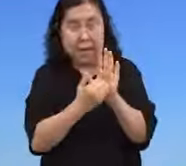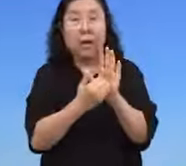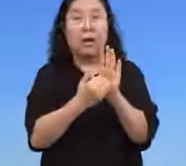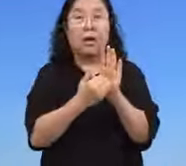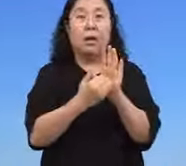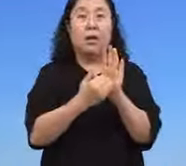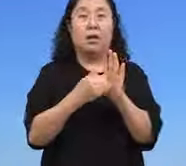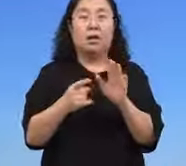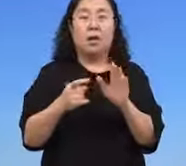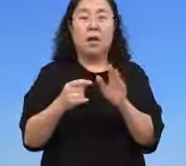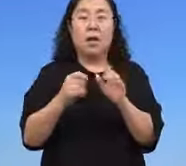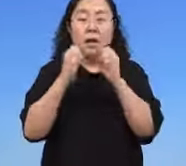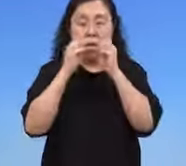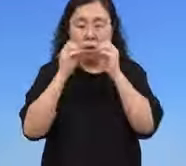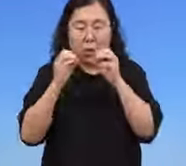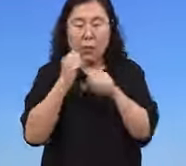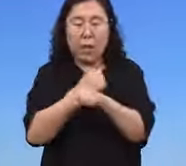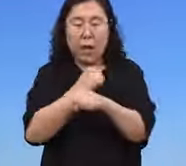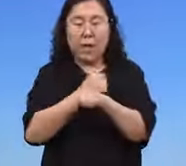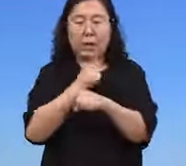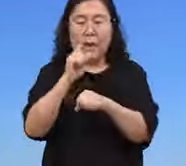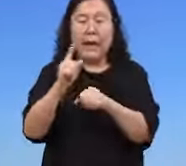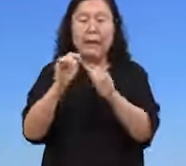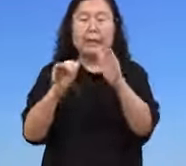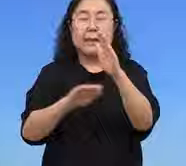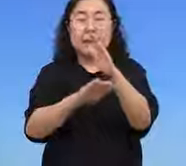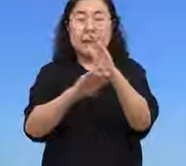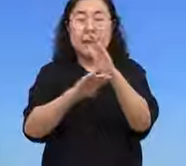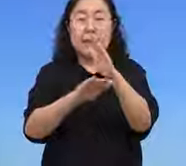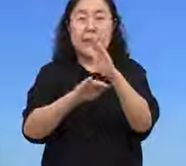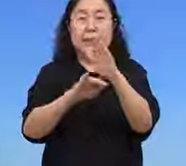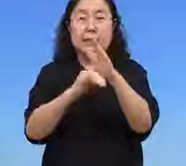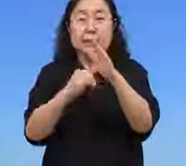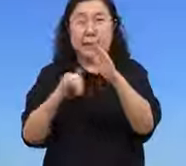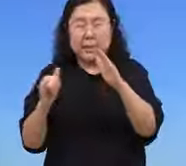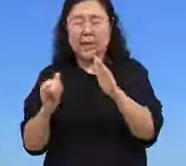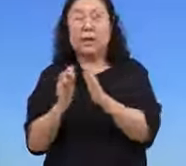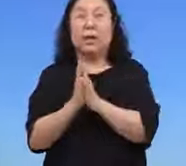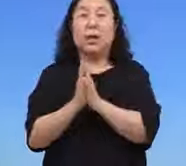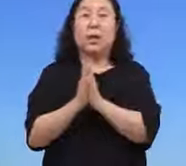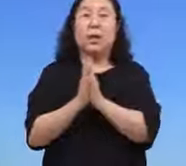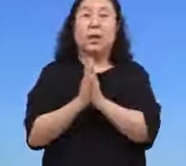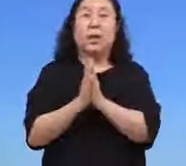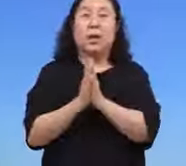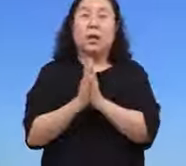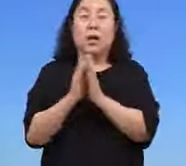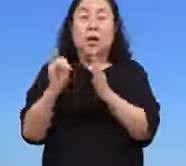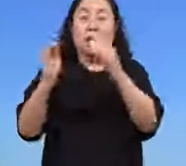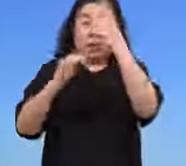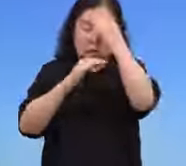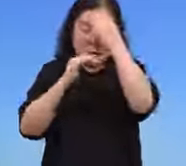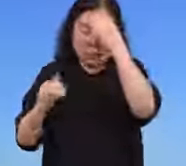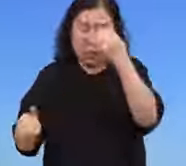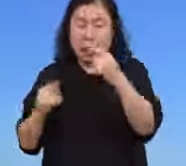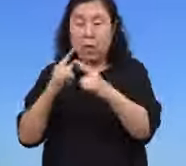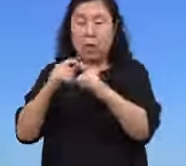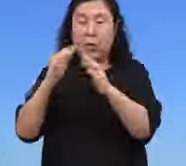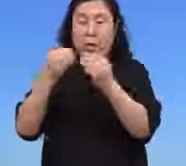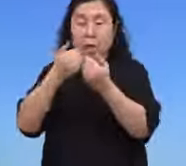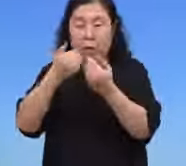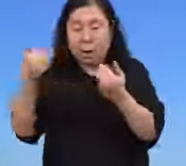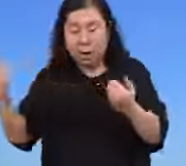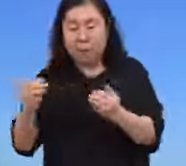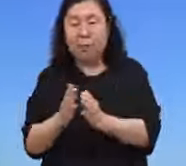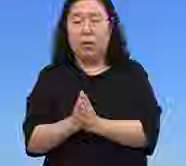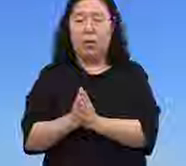그렇게 억지로 전도에 앉혀놓은 한 가정이, 한 성도가 그렇게 교회를 떠나면은 그럼 교회가 휘청휘청